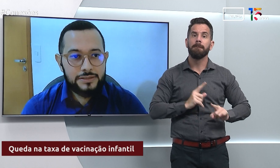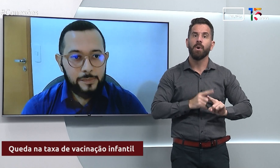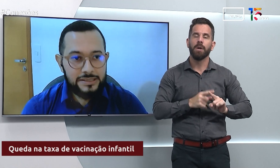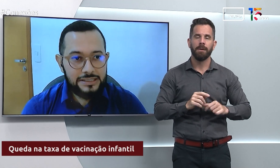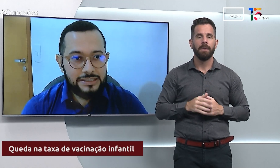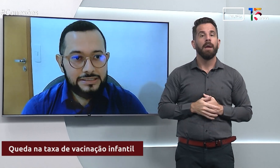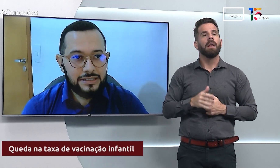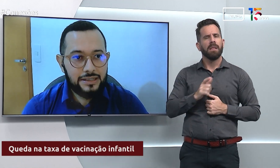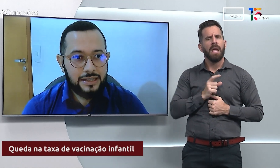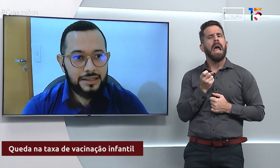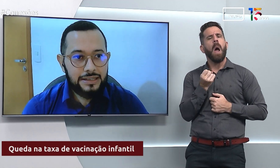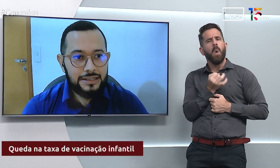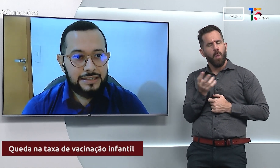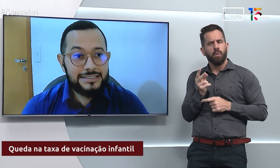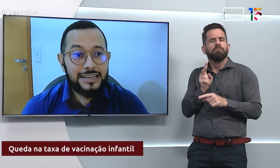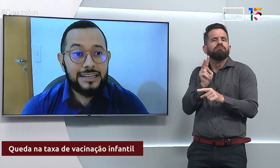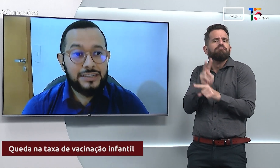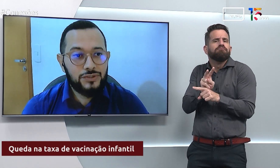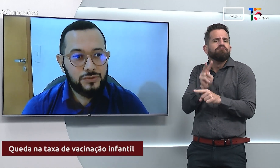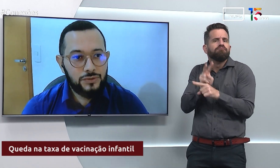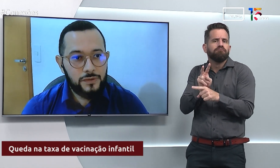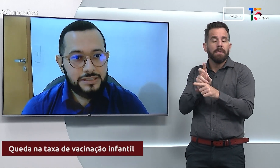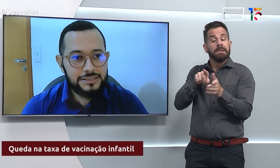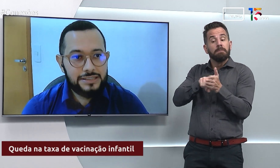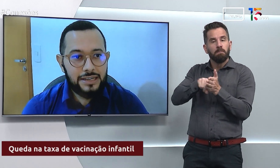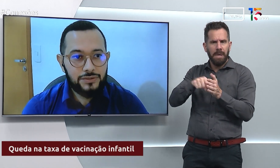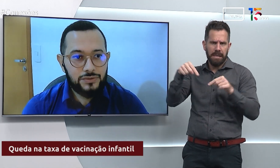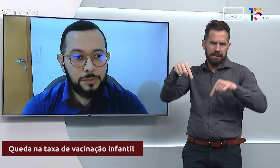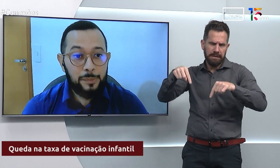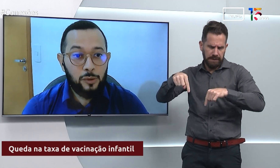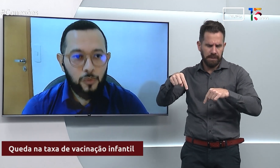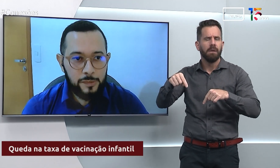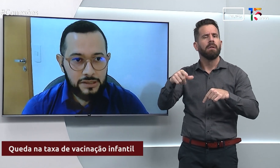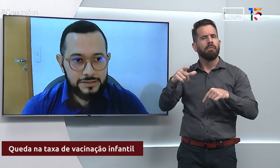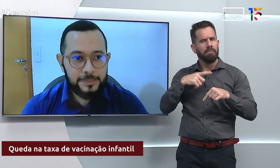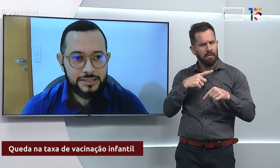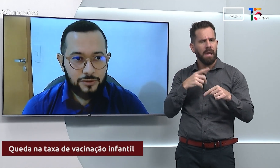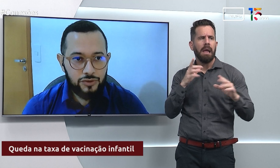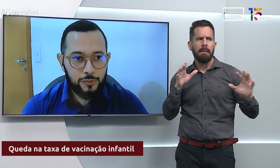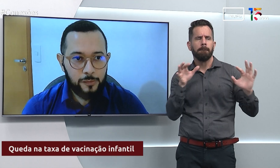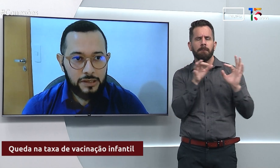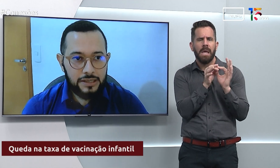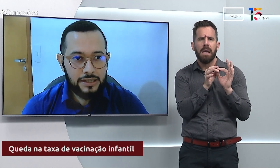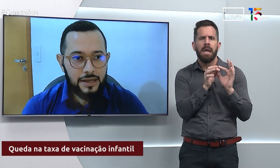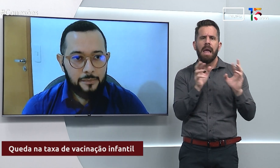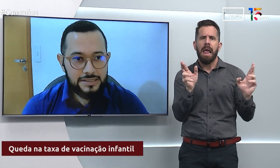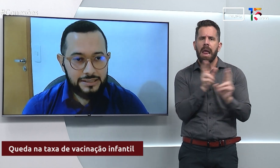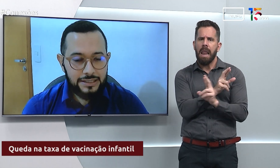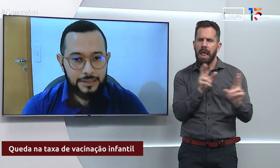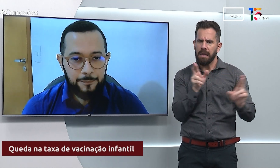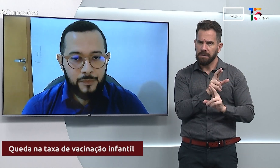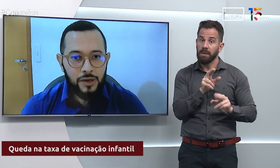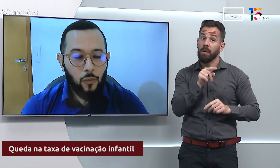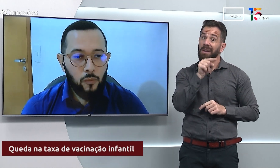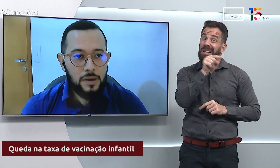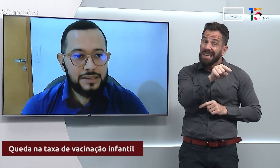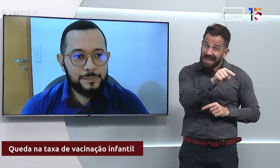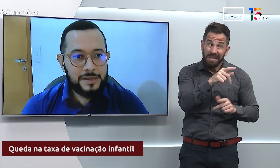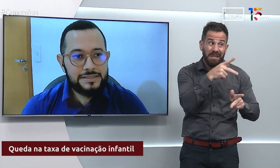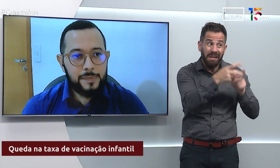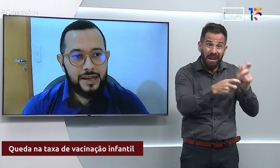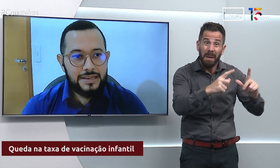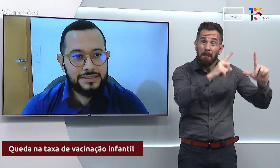discutidos na nossa pesquisa que se relacionam com esses dados preocupantes para a saúde pública brasileira. Uma